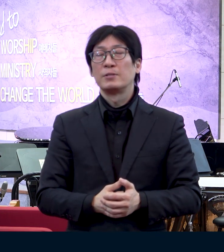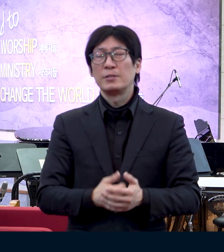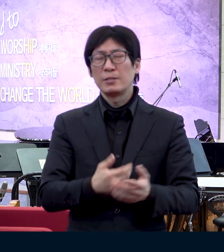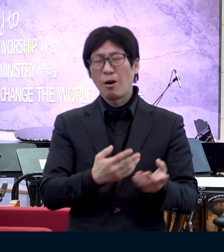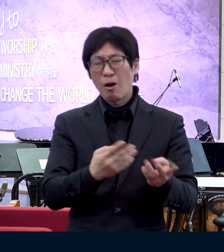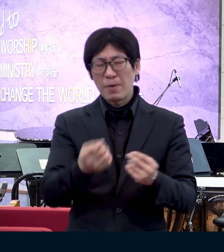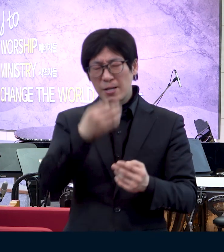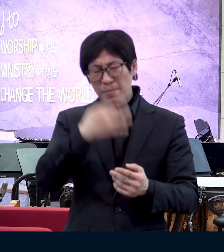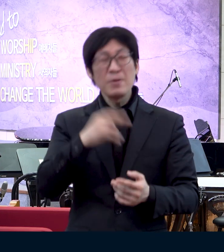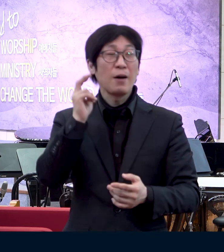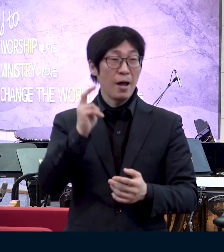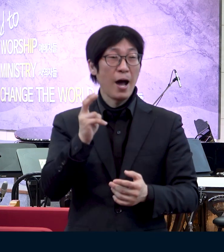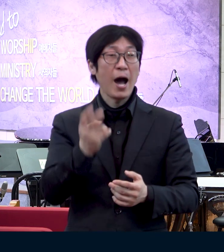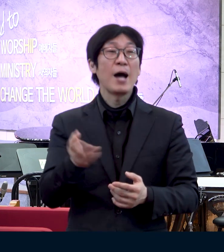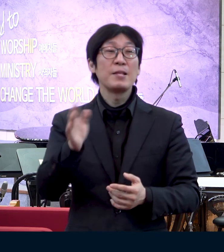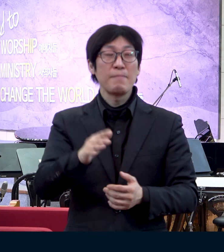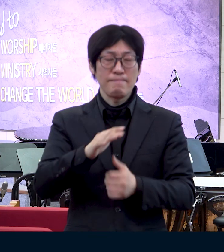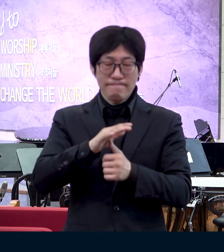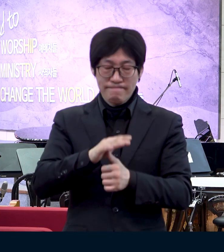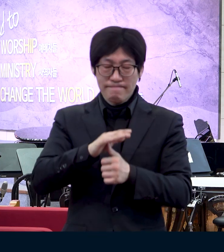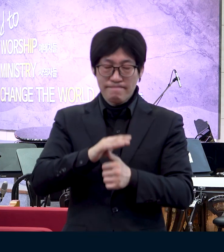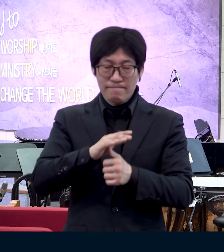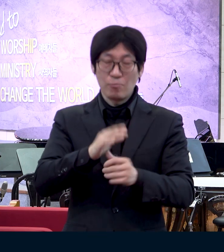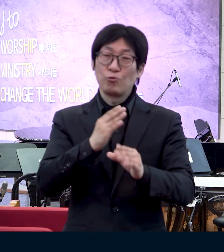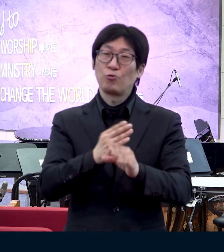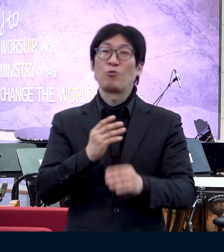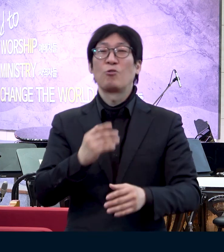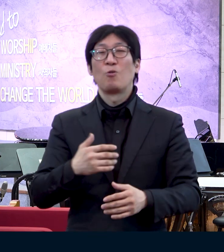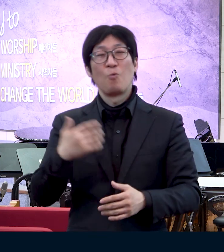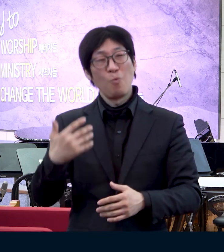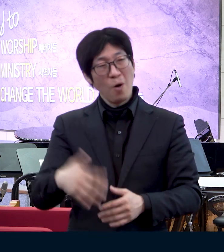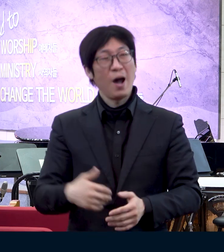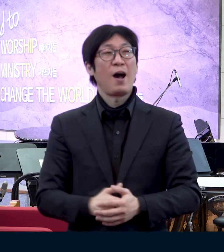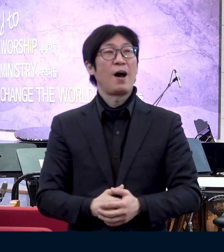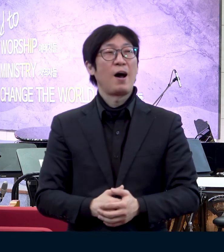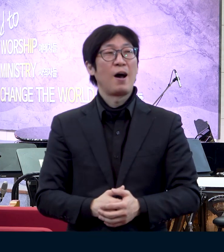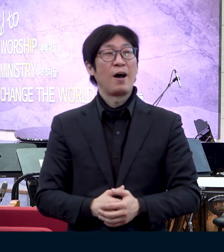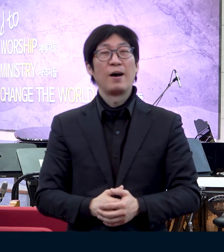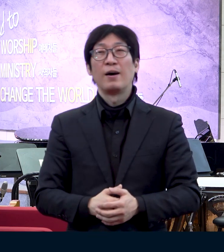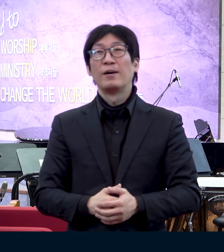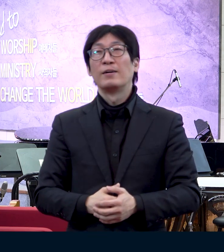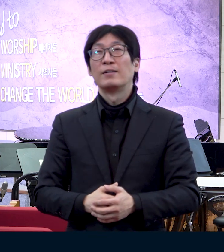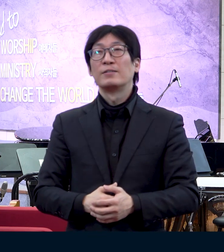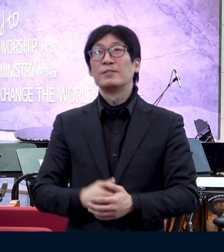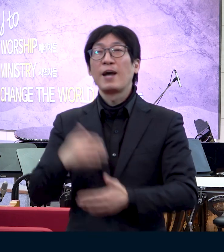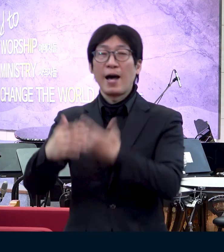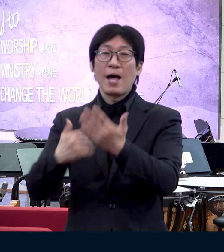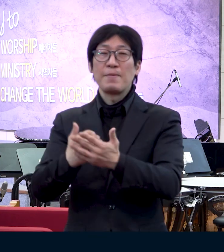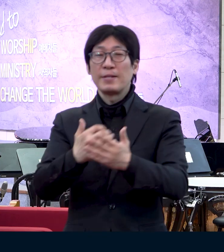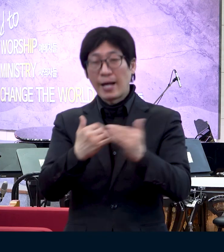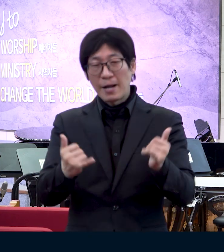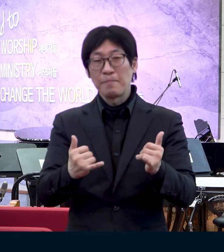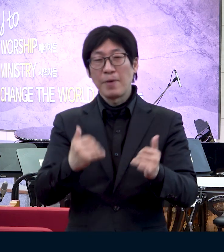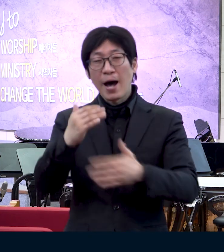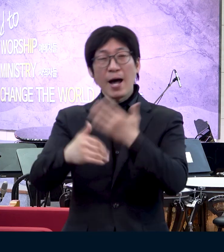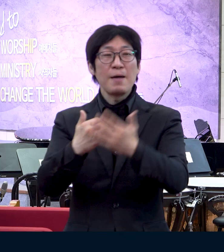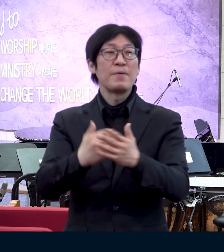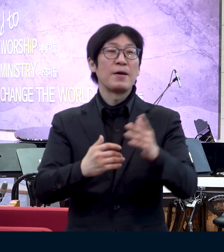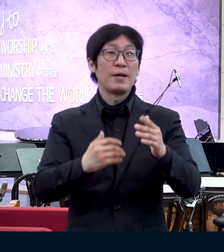얼마나 힘들겠습니까, 옆에서. 그렇지만 버티고 계시더라고요. 예, 그게 하나님의 모습이죠. 하나님의 사람의